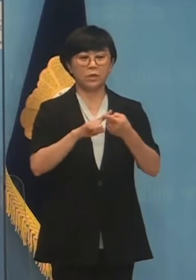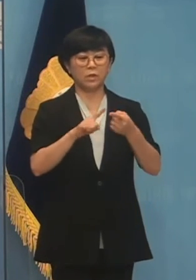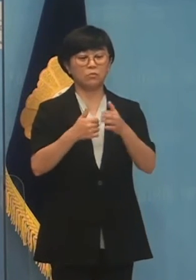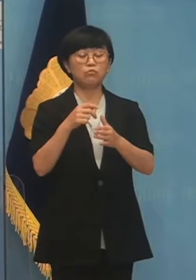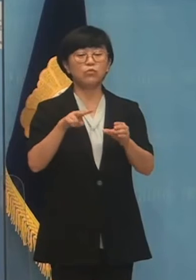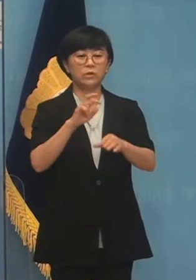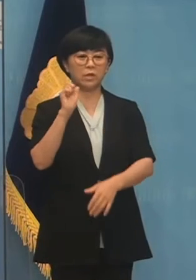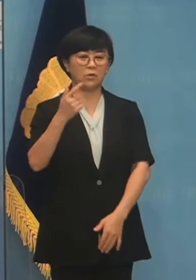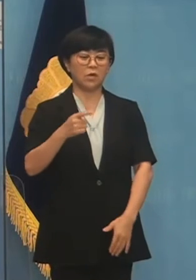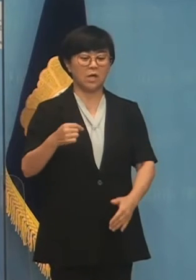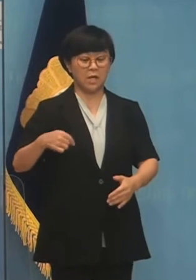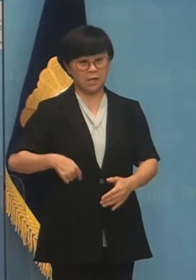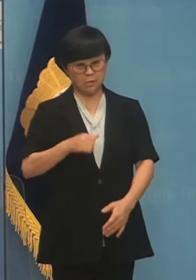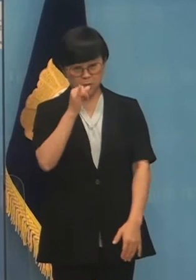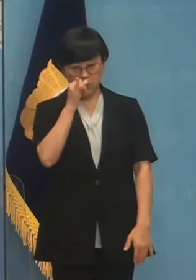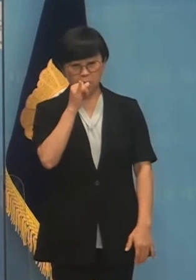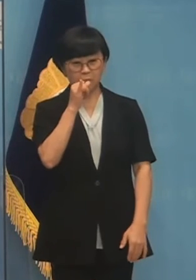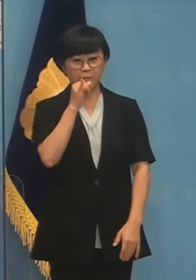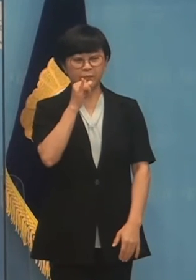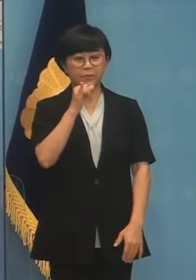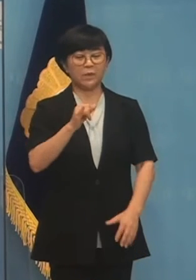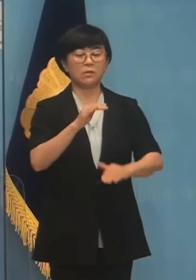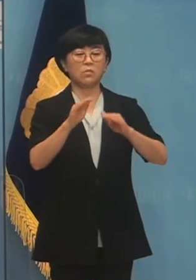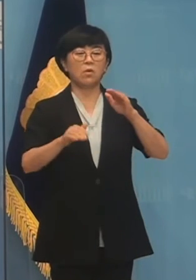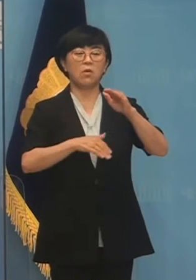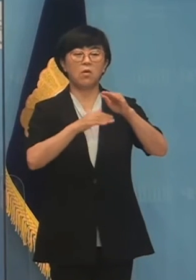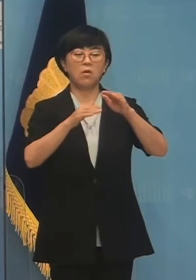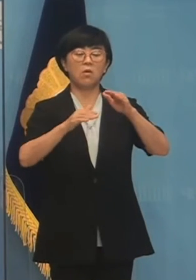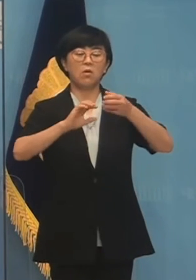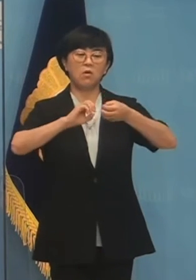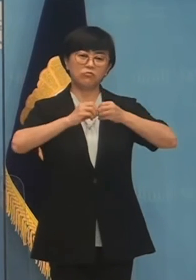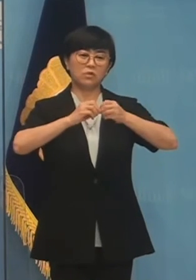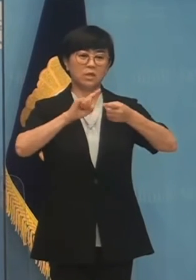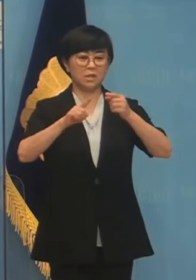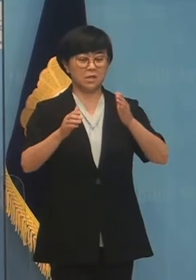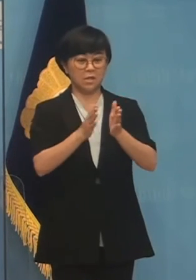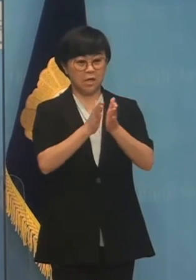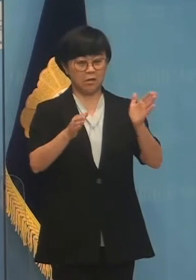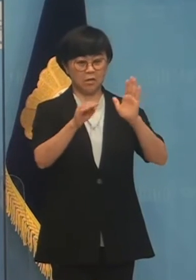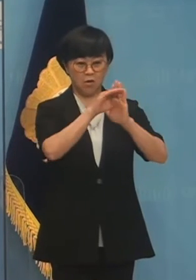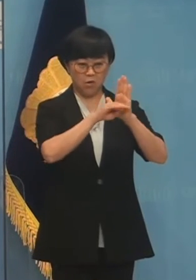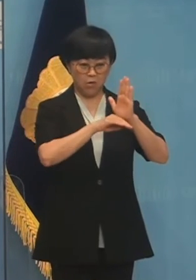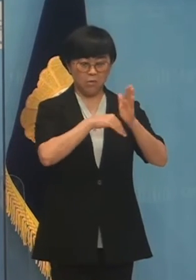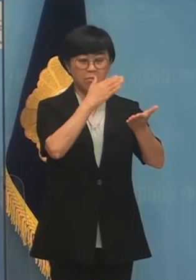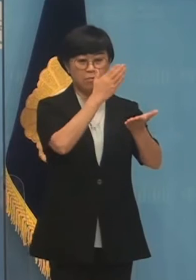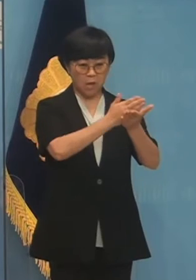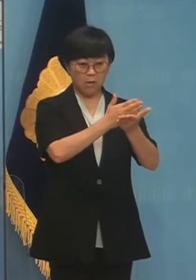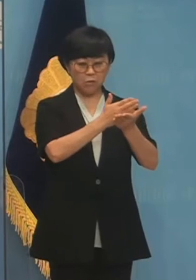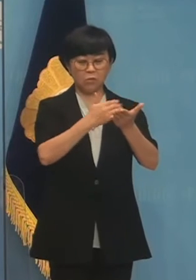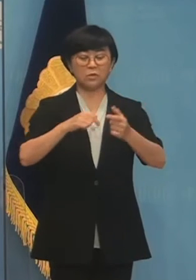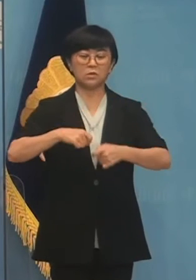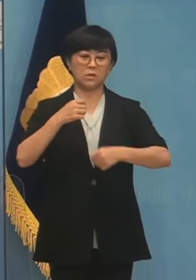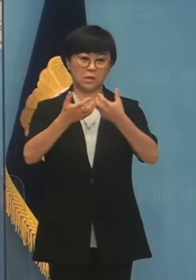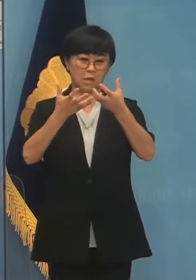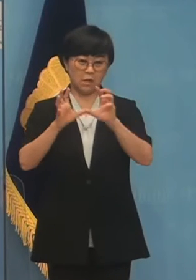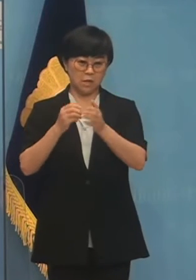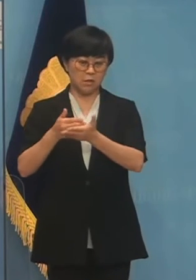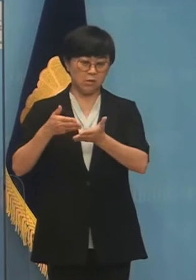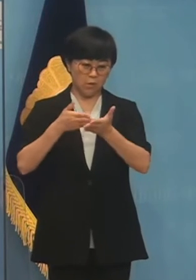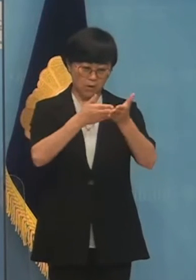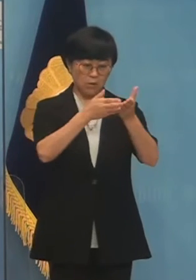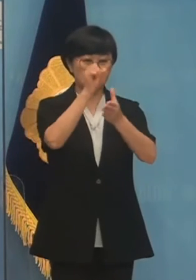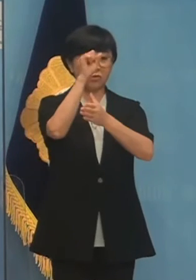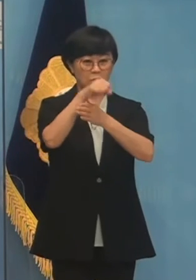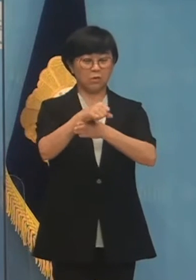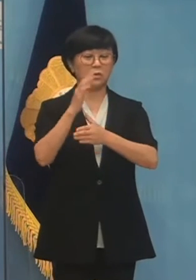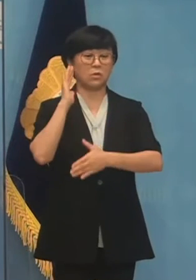대통령에게 일말의 양심이라도 남아있다면 엉터리 시행령을 거두고 정의당이 제안하는 시행령안을 수용하시길